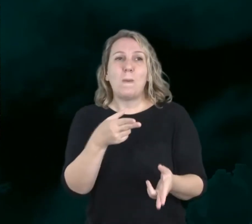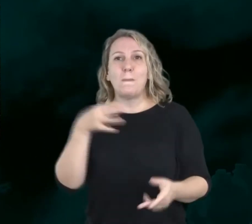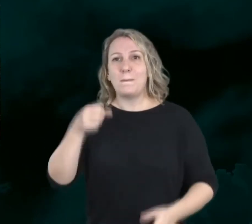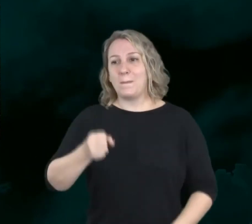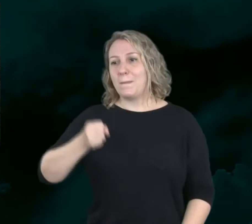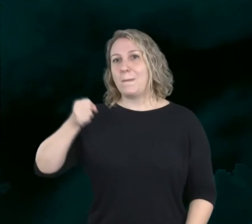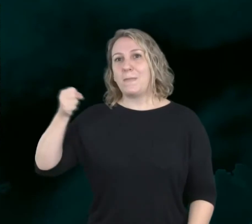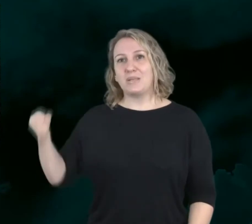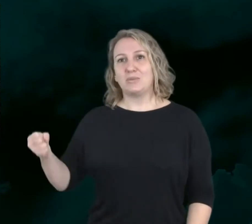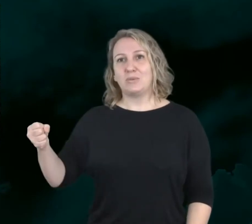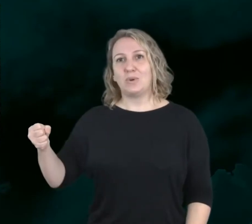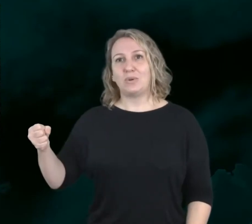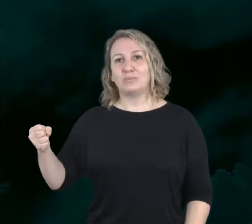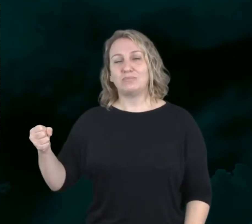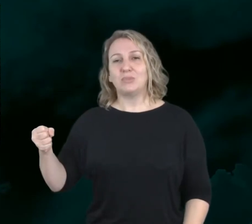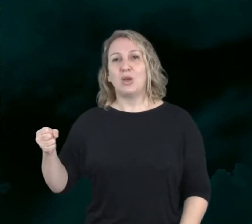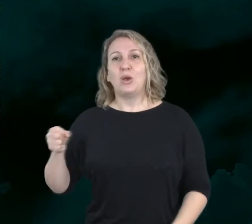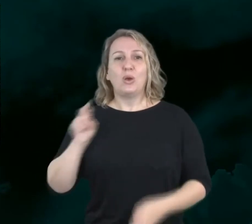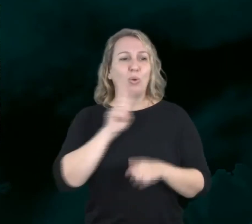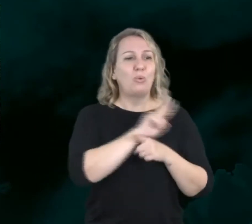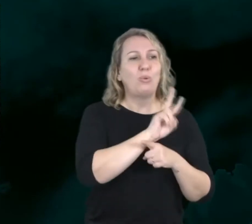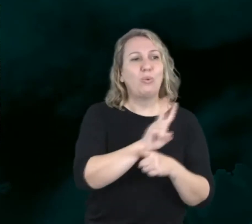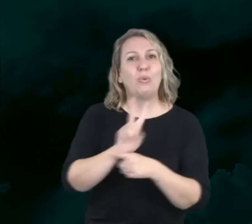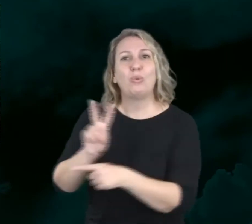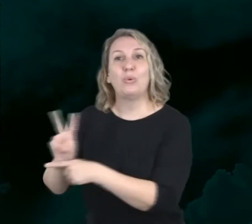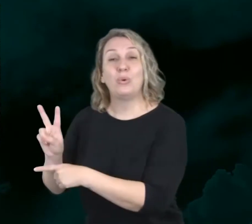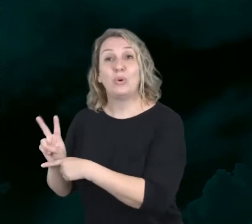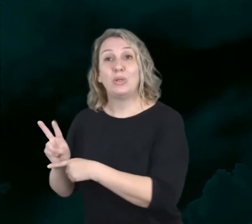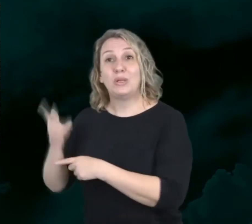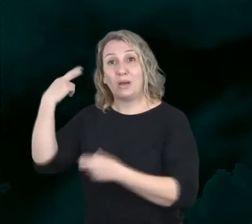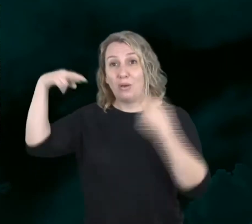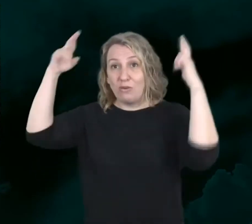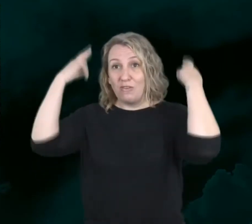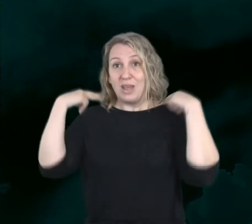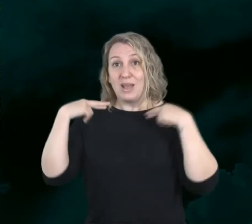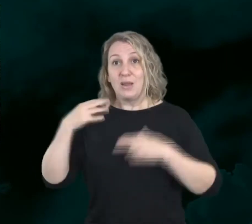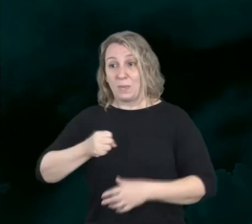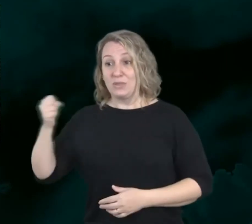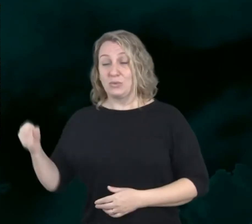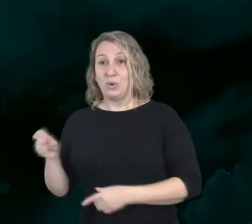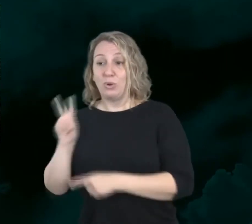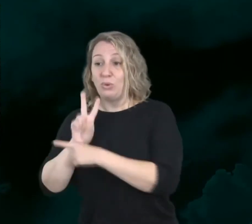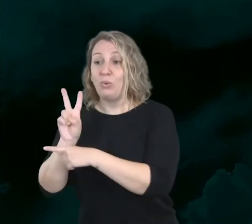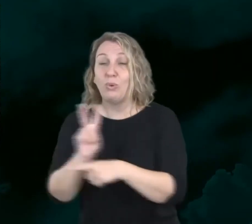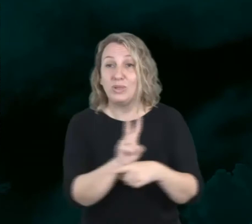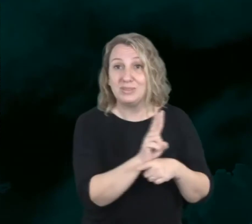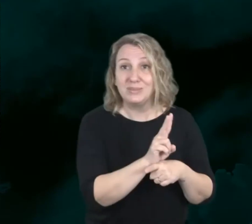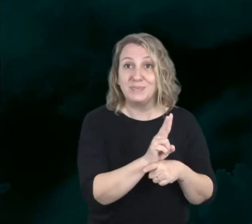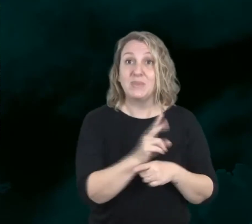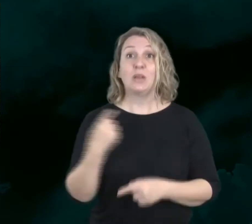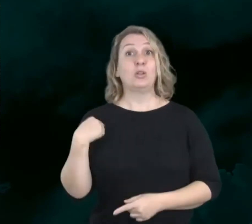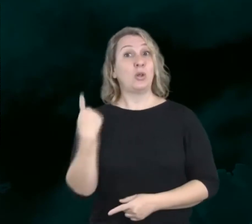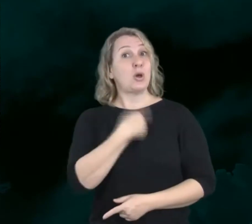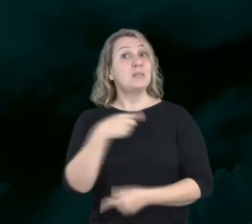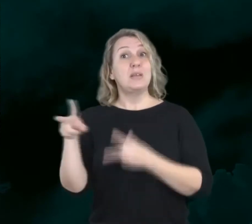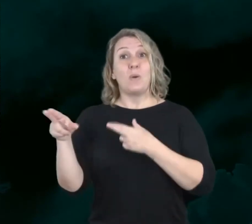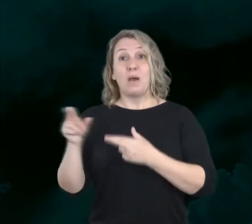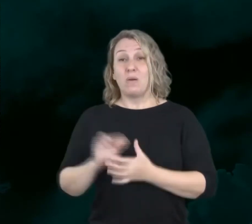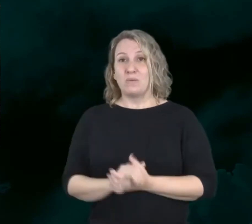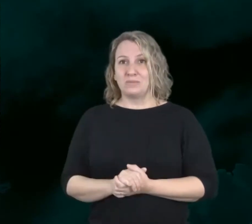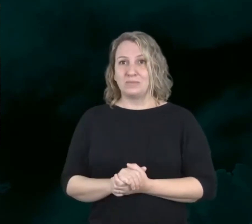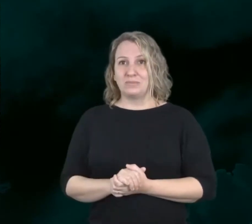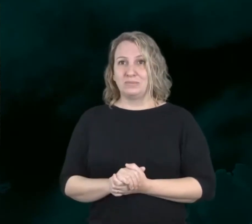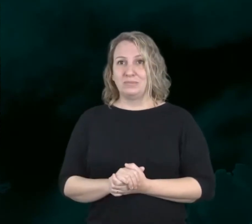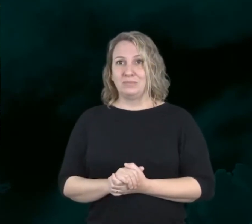que o homem mais precisa na rua, resumindo, é o amor. E Deus é o amor. Não é o